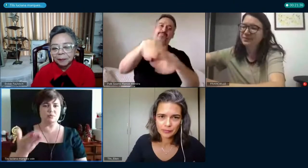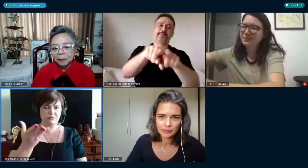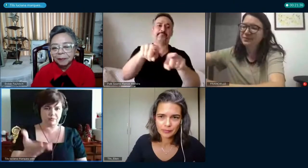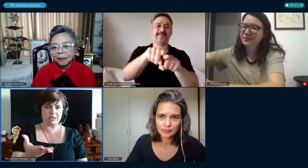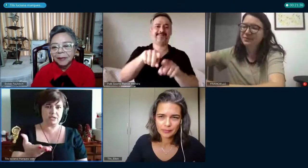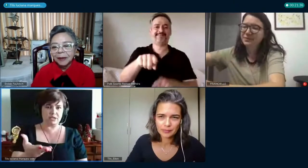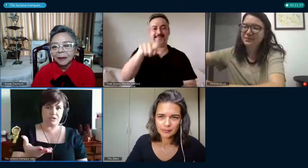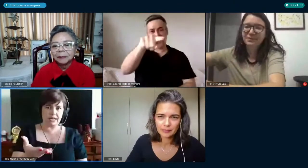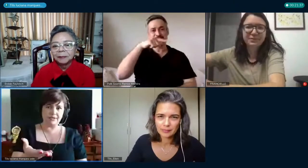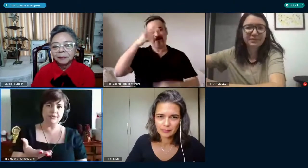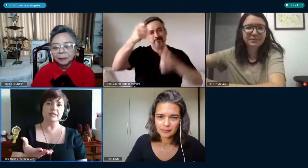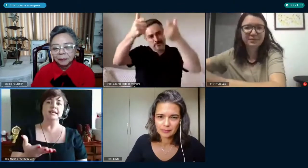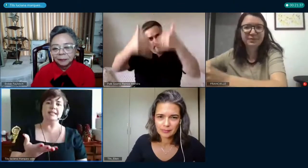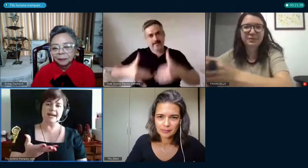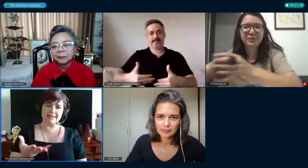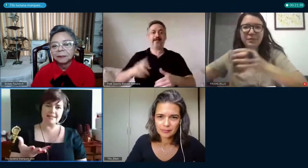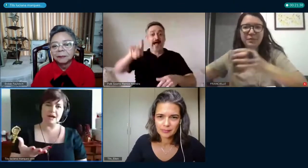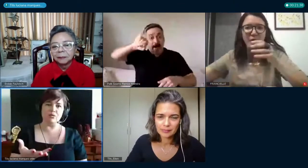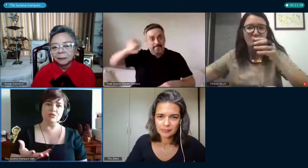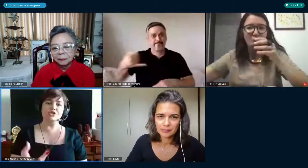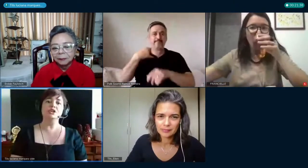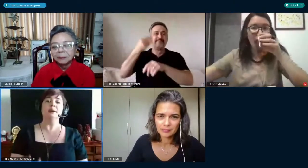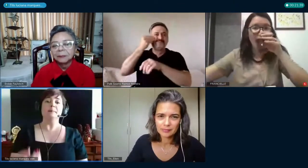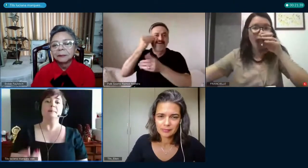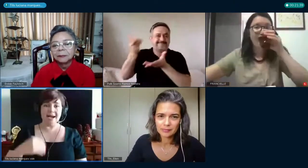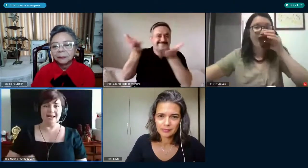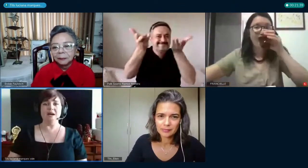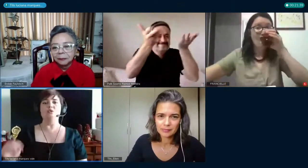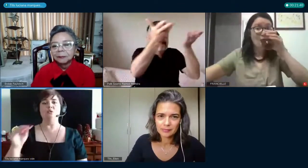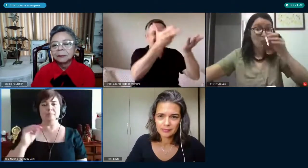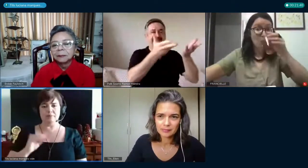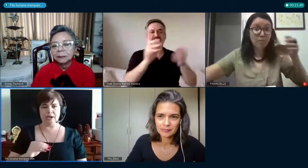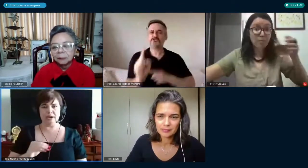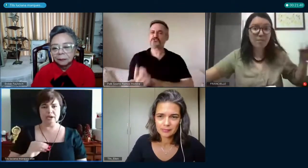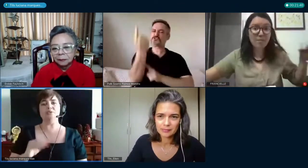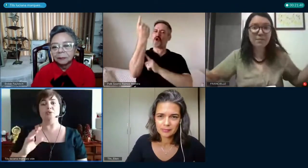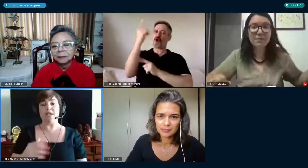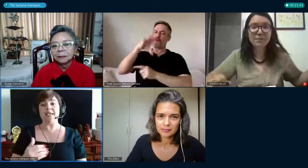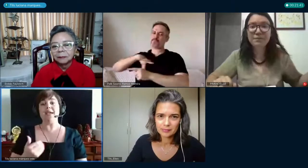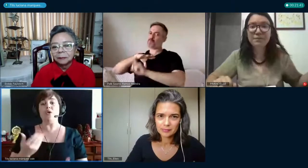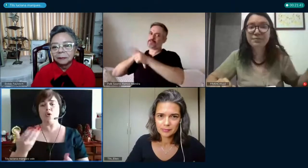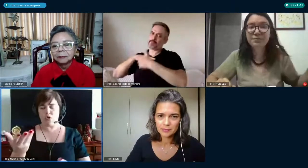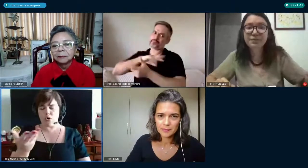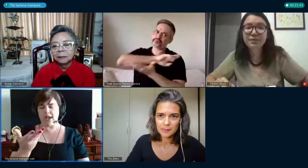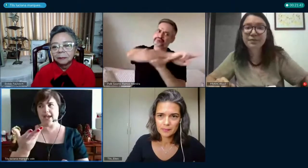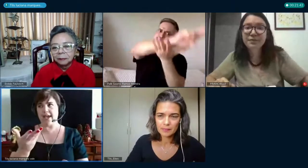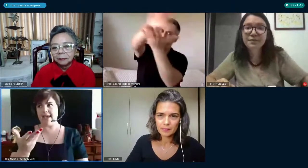áreas, como foi bem questionado, da área da saúde, para o aprimoramento e